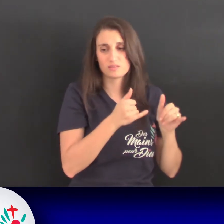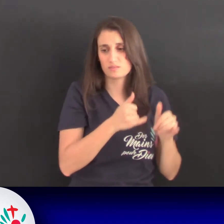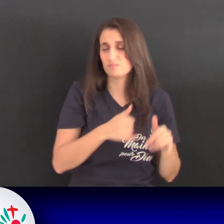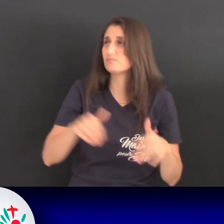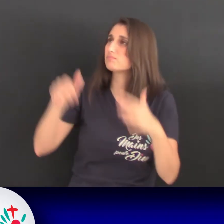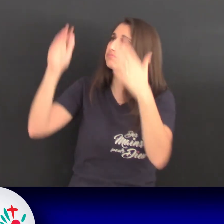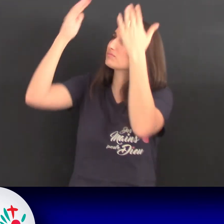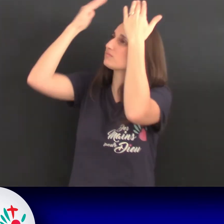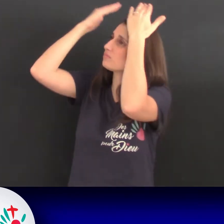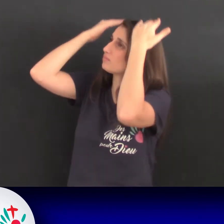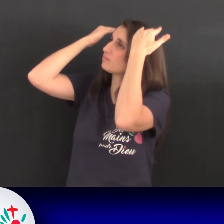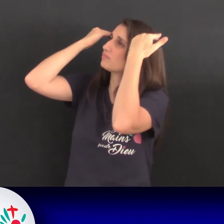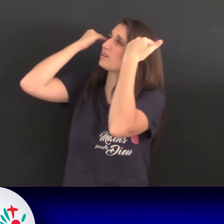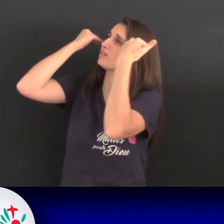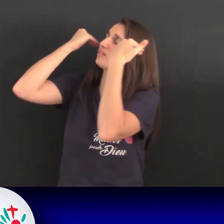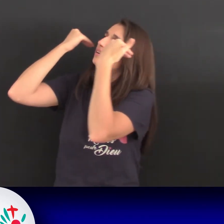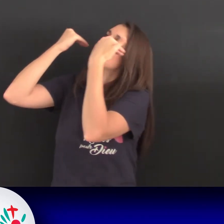je